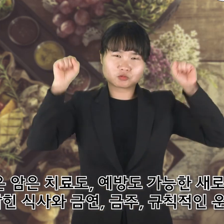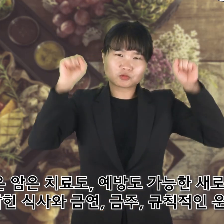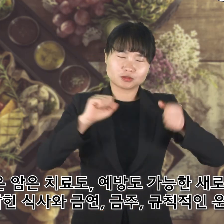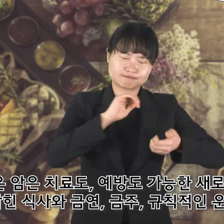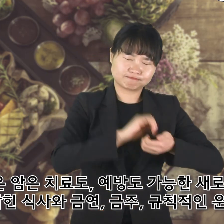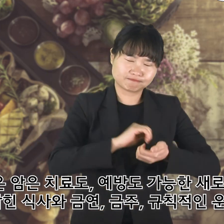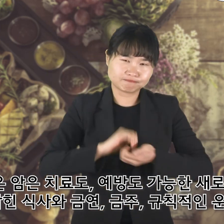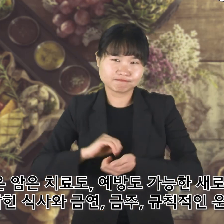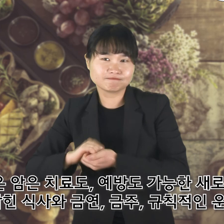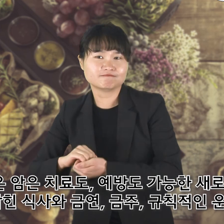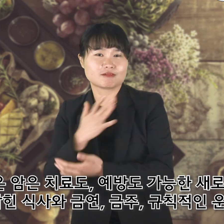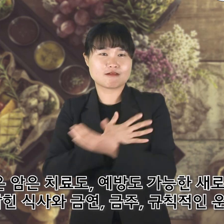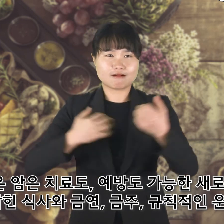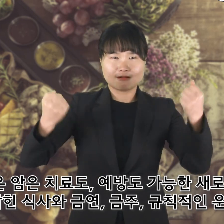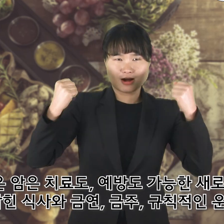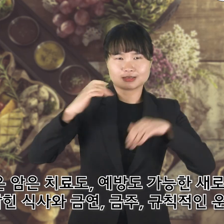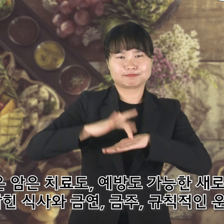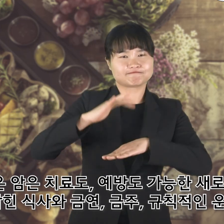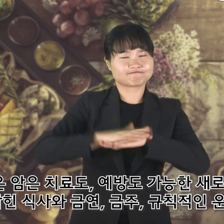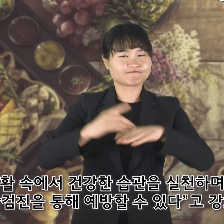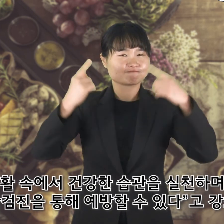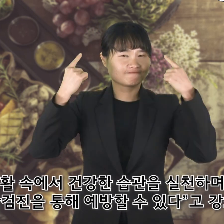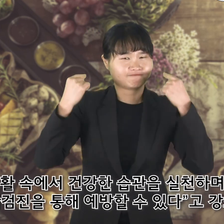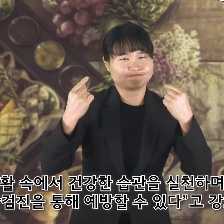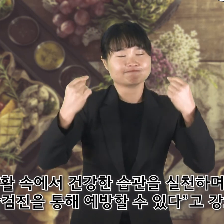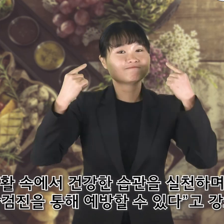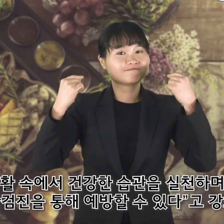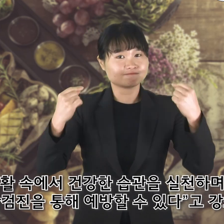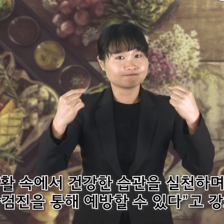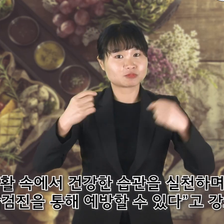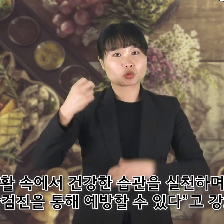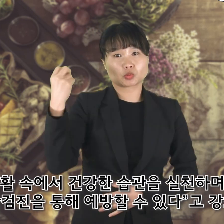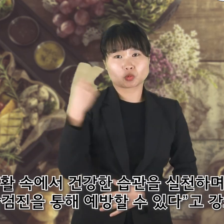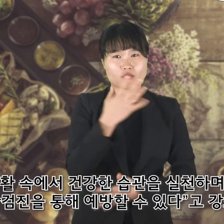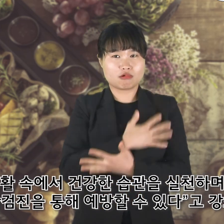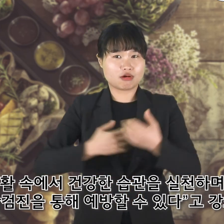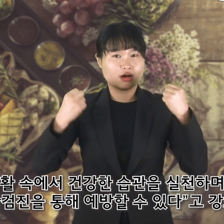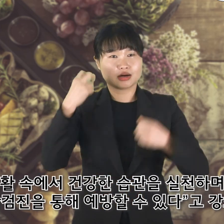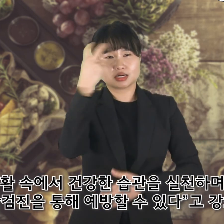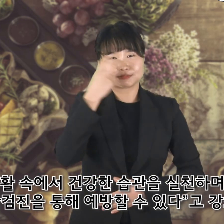실천하며 정기적인 종합검진을 통해 예방할 수 있다고 강조했습니다.